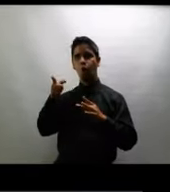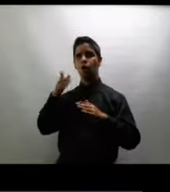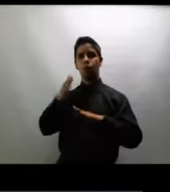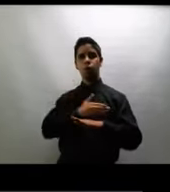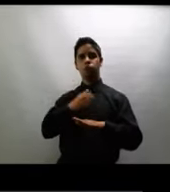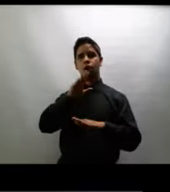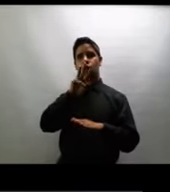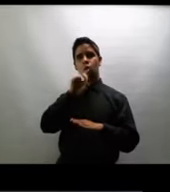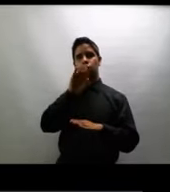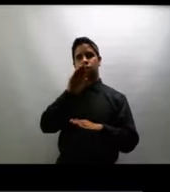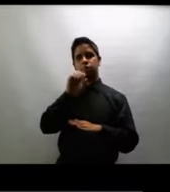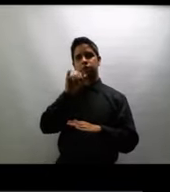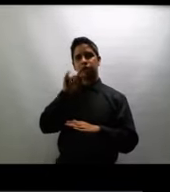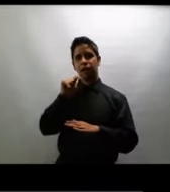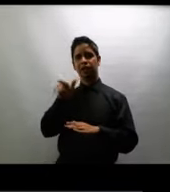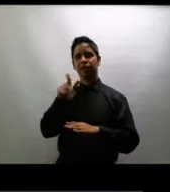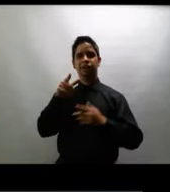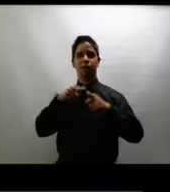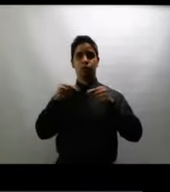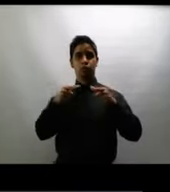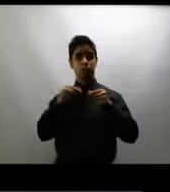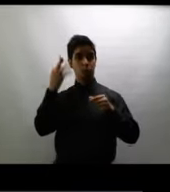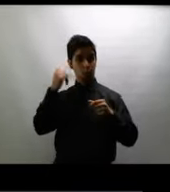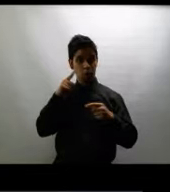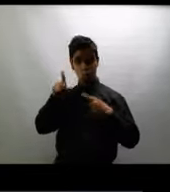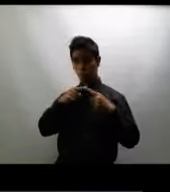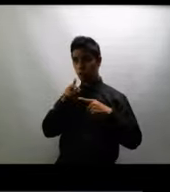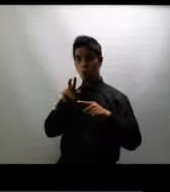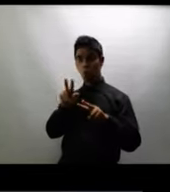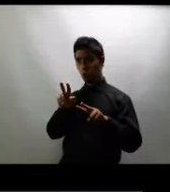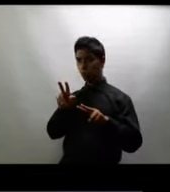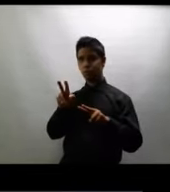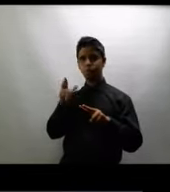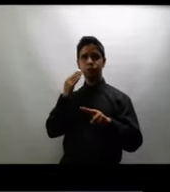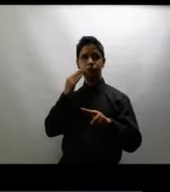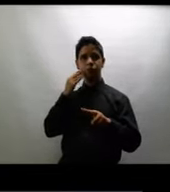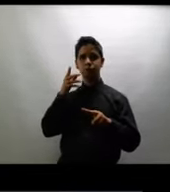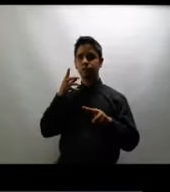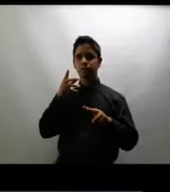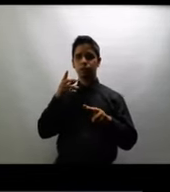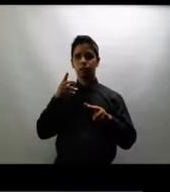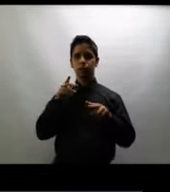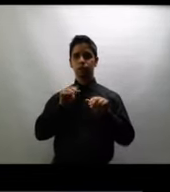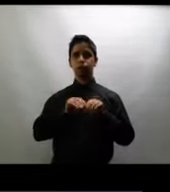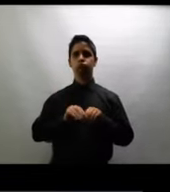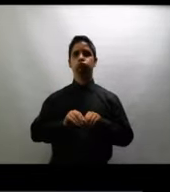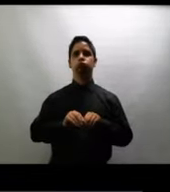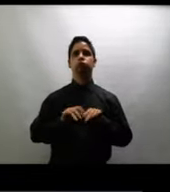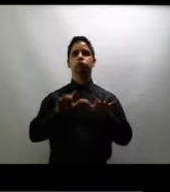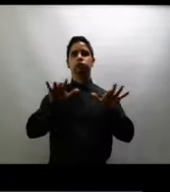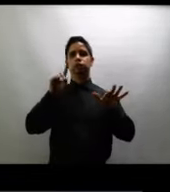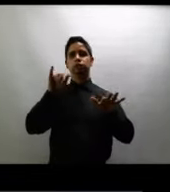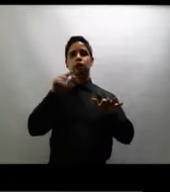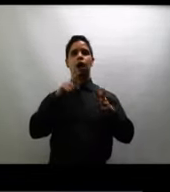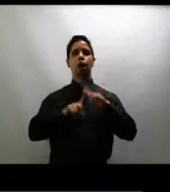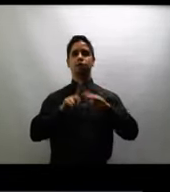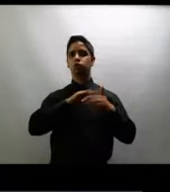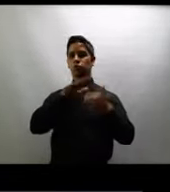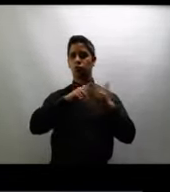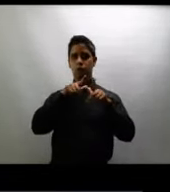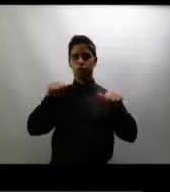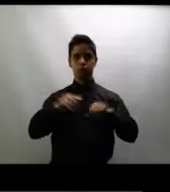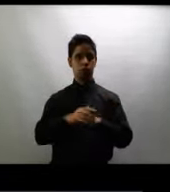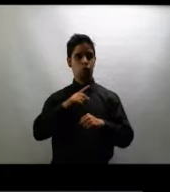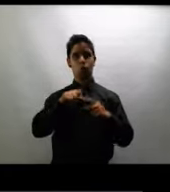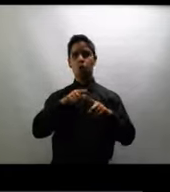porque cuando uno la distribuye digital, iTunes y todo eso aparece en todos los idiomas. Entonces tú ves el disco tuyo que lo único que tú reconoces es la